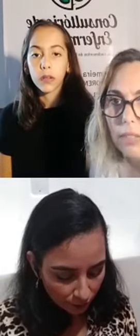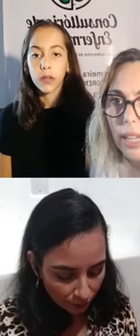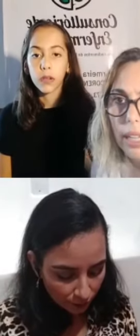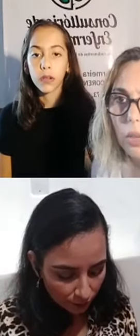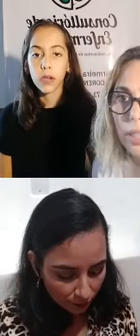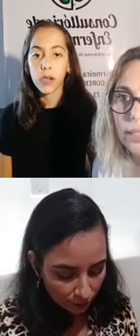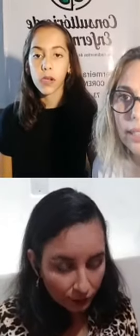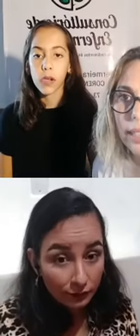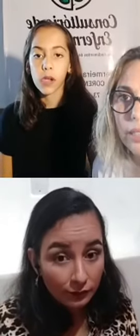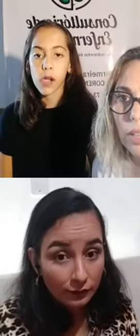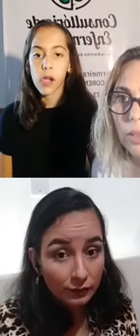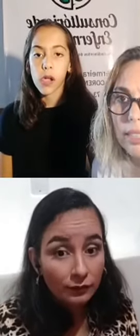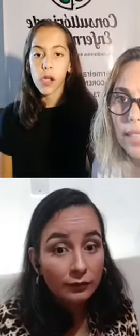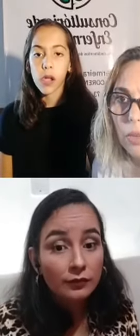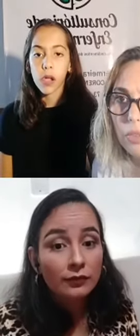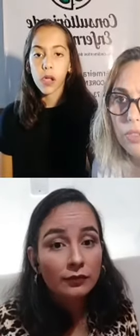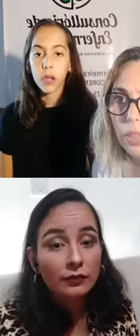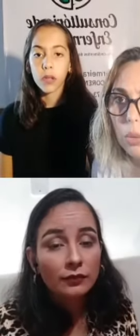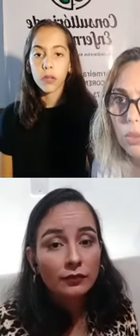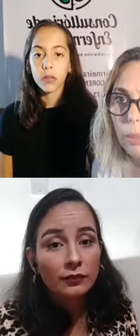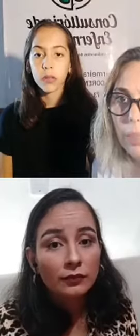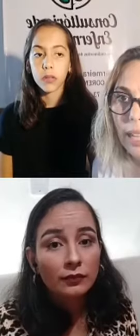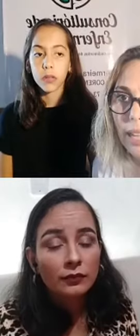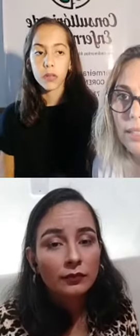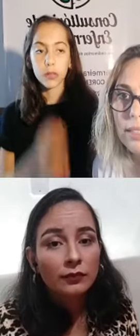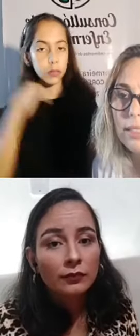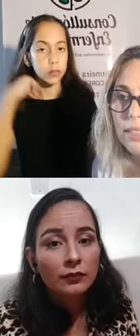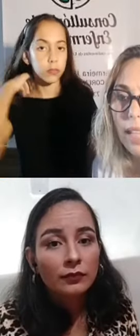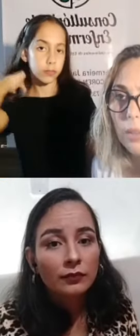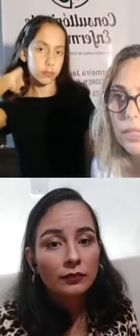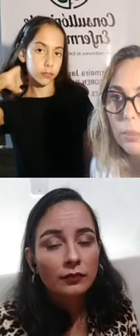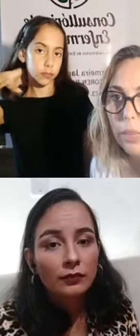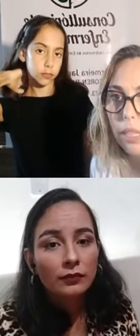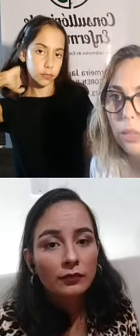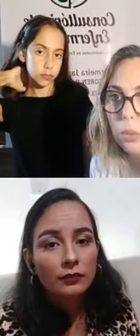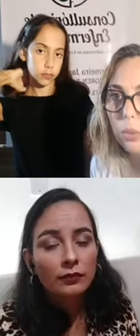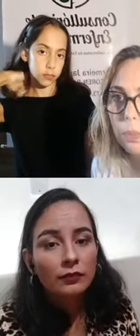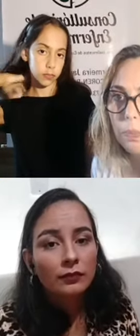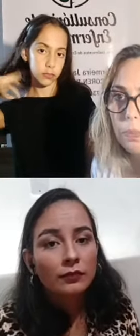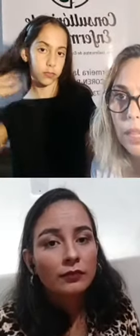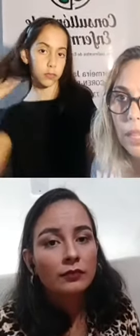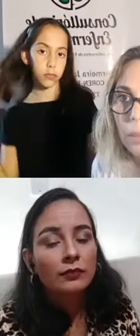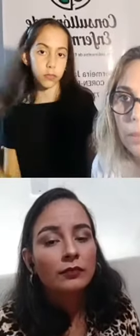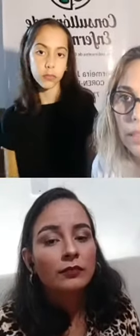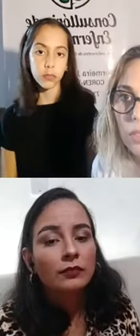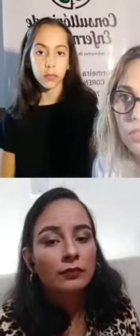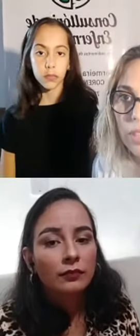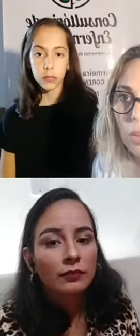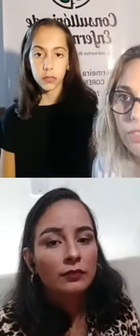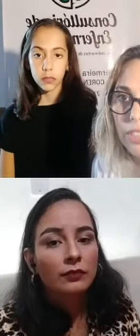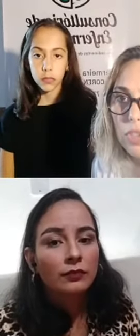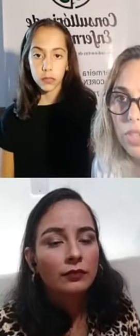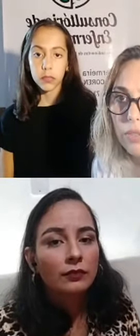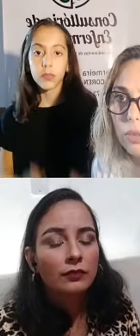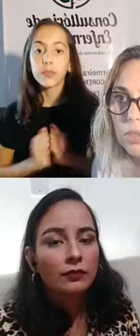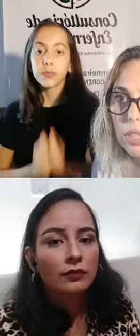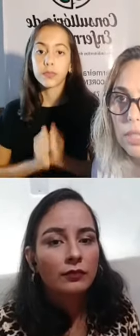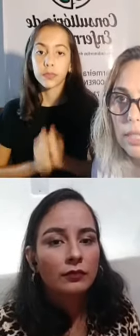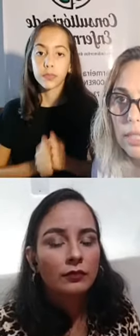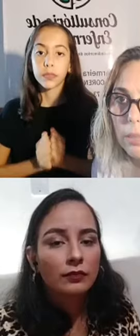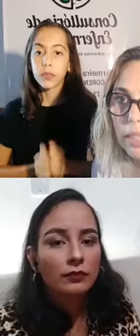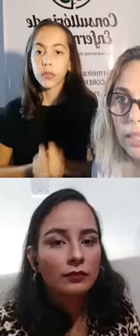Rena fala, reconhecer e valorizar o vínculo familiar é essencial nesse período. Manter um vínculo afetivo